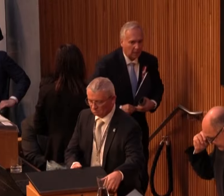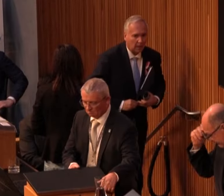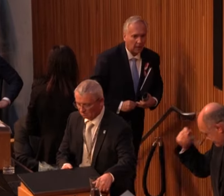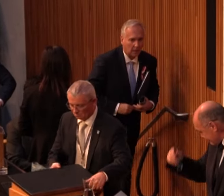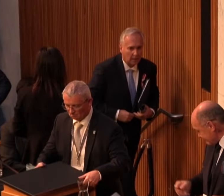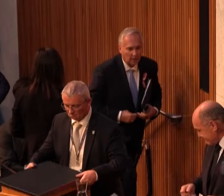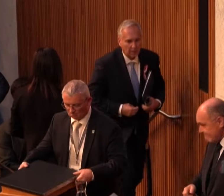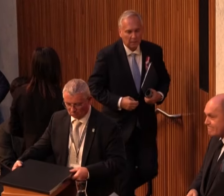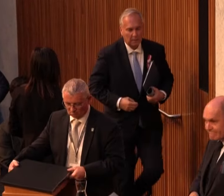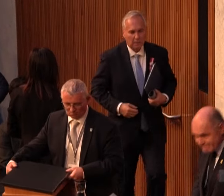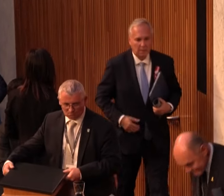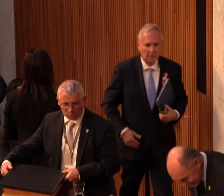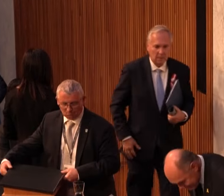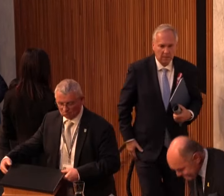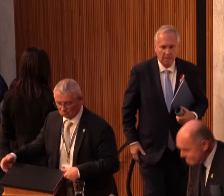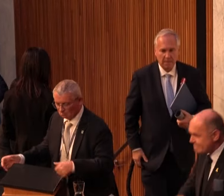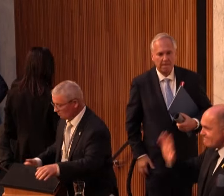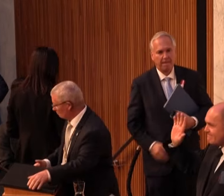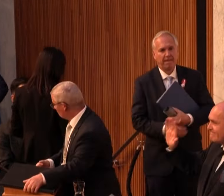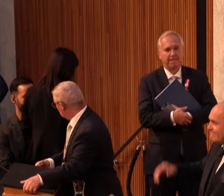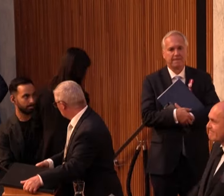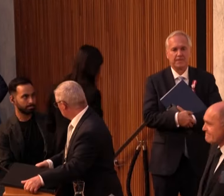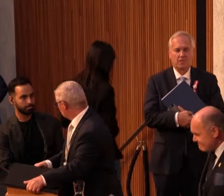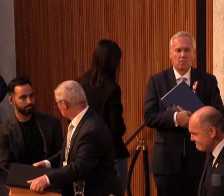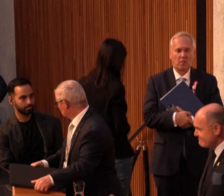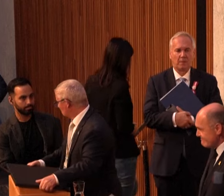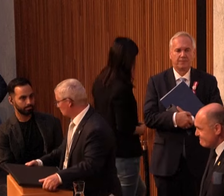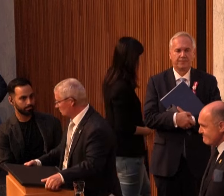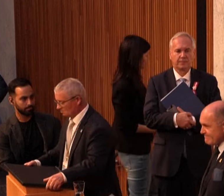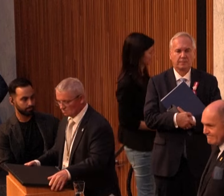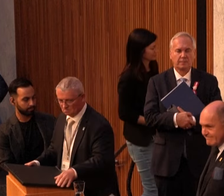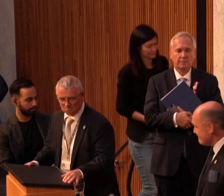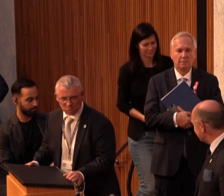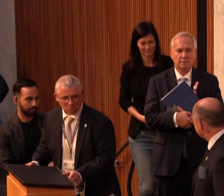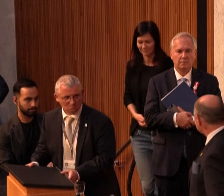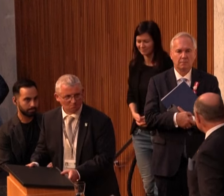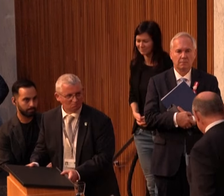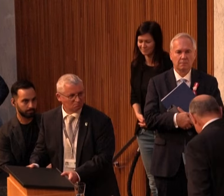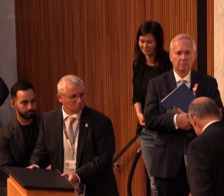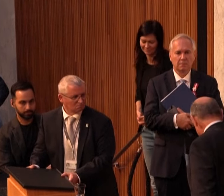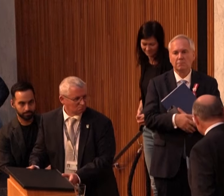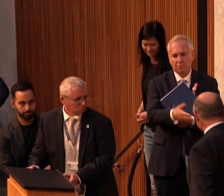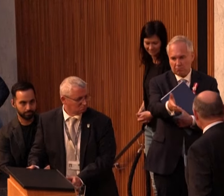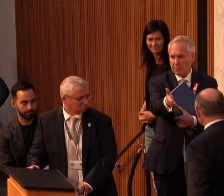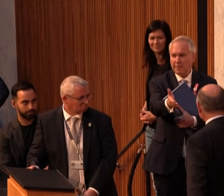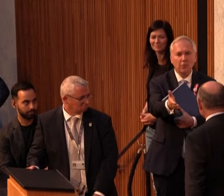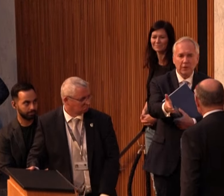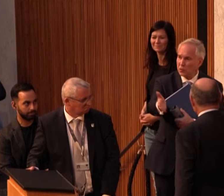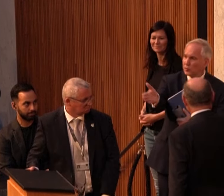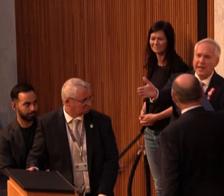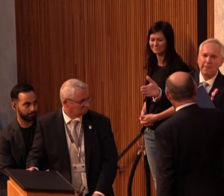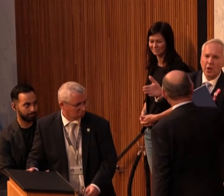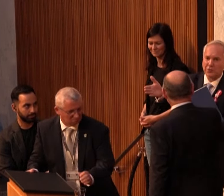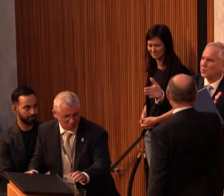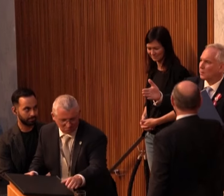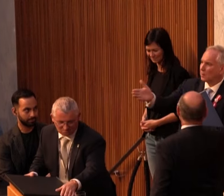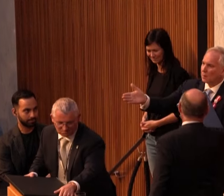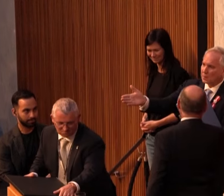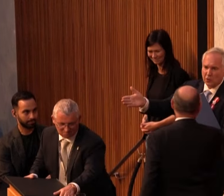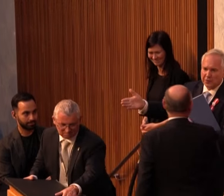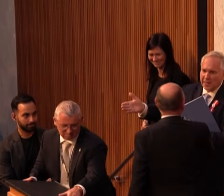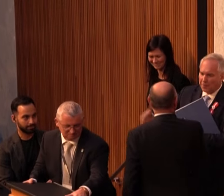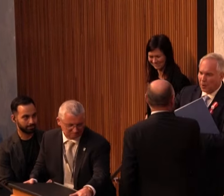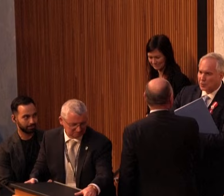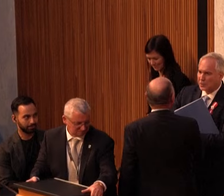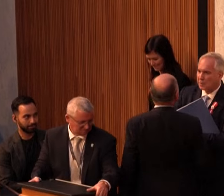voto secreto, graças ao apoio de seu partido e dos conservadores do Partido Popular Austríaco. Em um país onde a extrema-direita já não é um tabu,